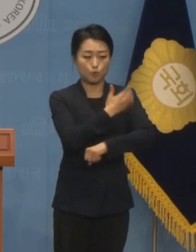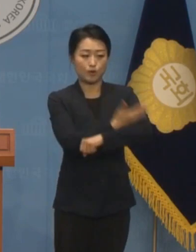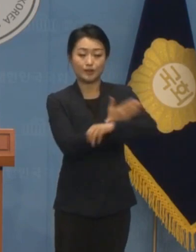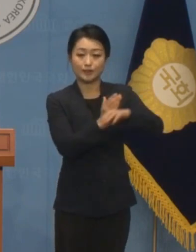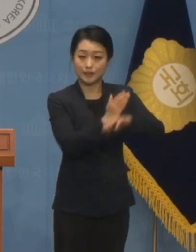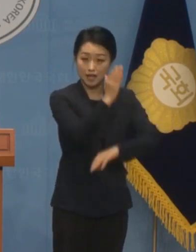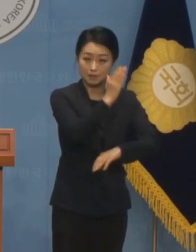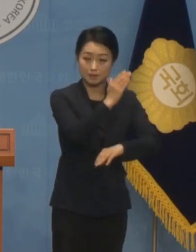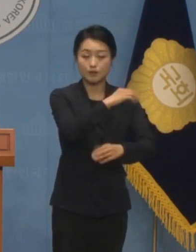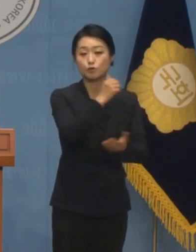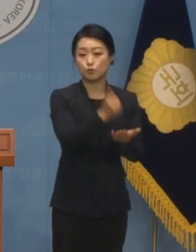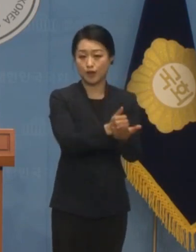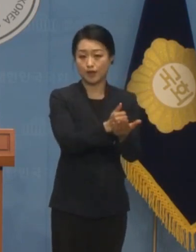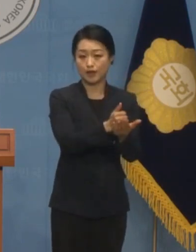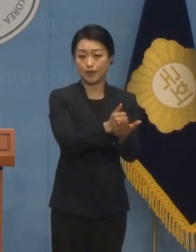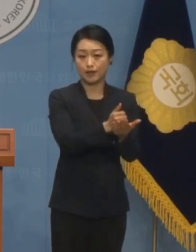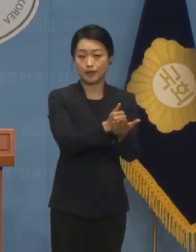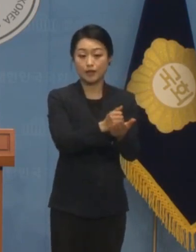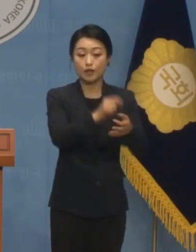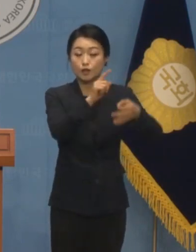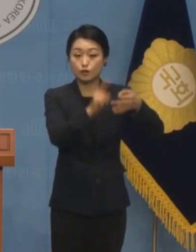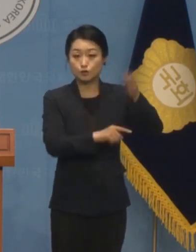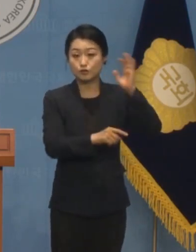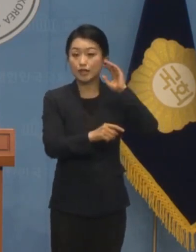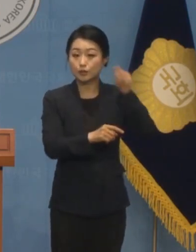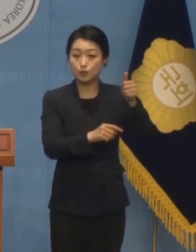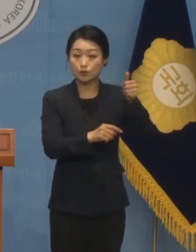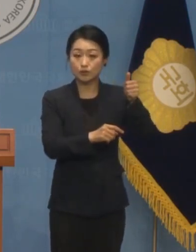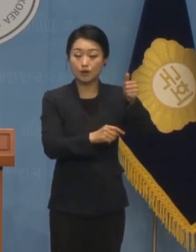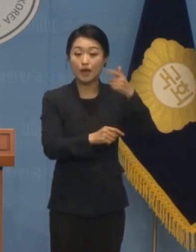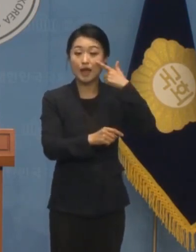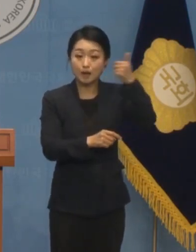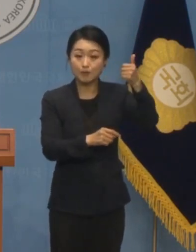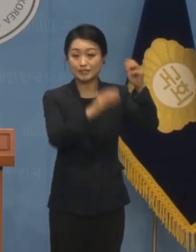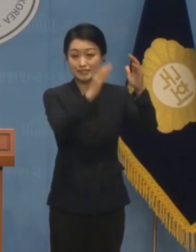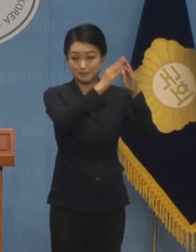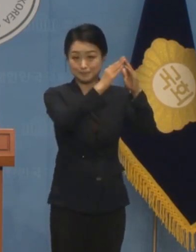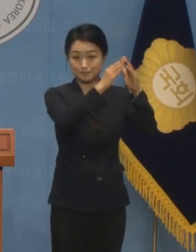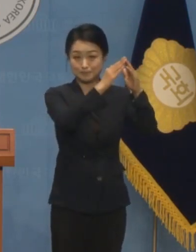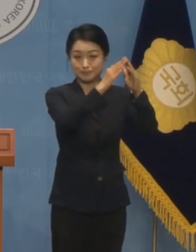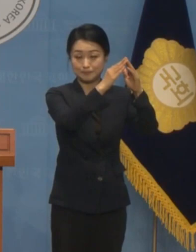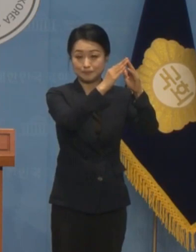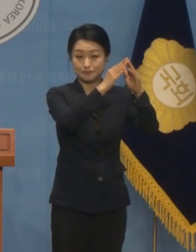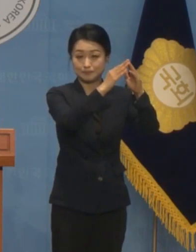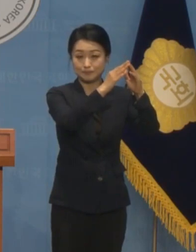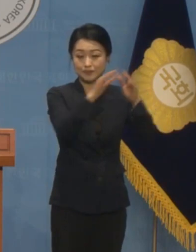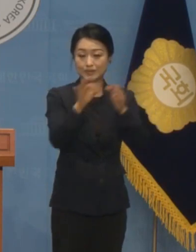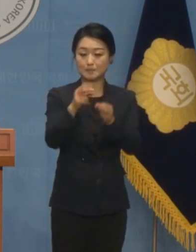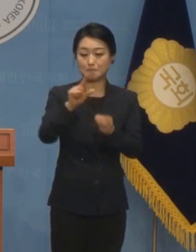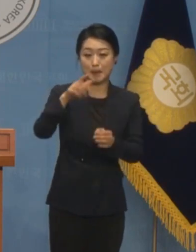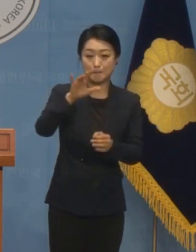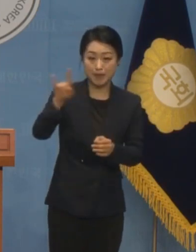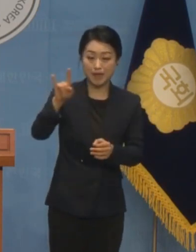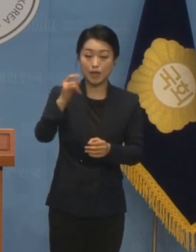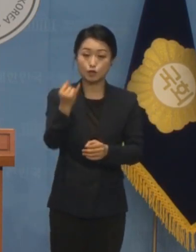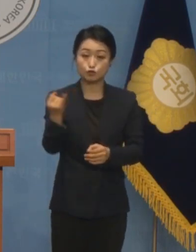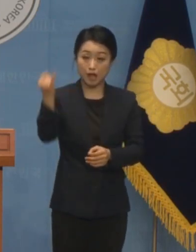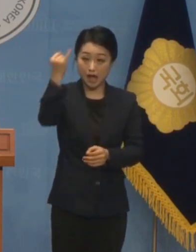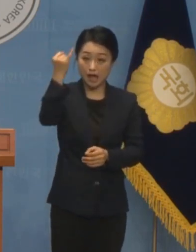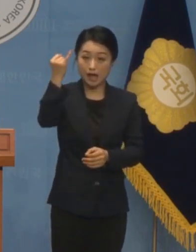직권남용 권리행사 방해 의혹, 윤석열 대통령 부친 소유의 연희동 자택을 김만배의